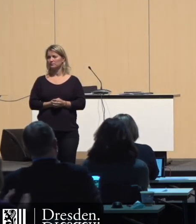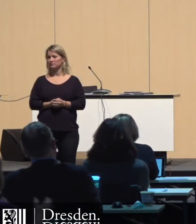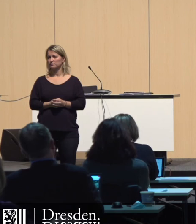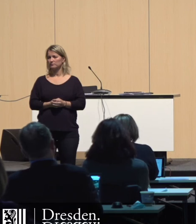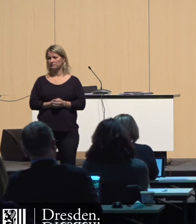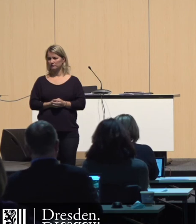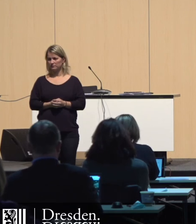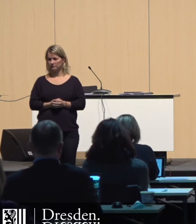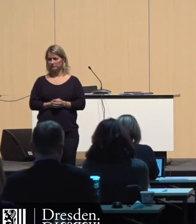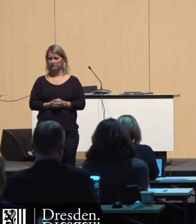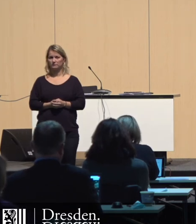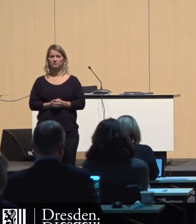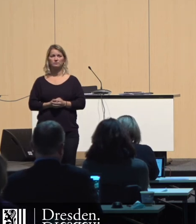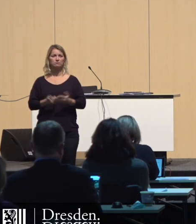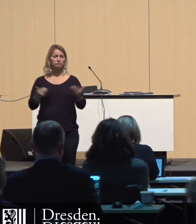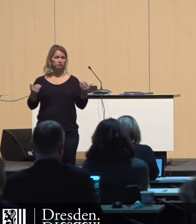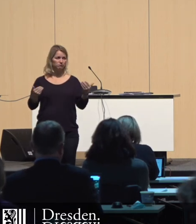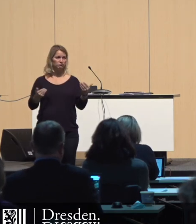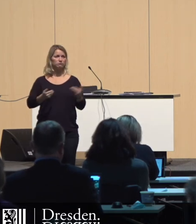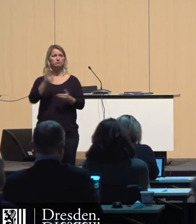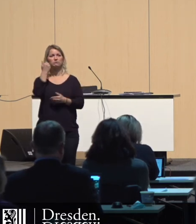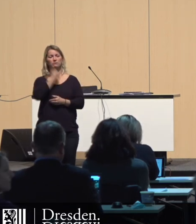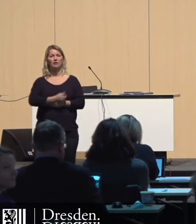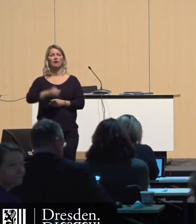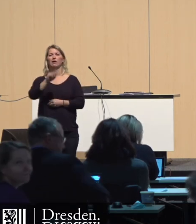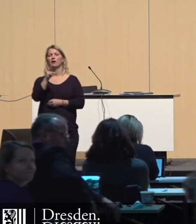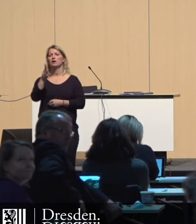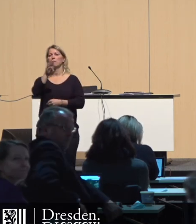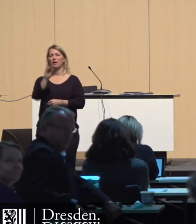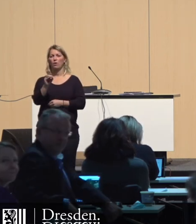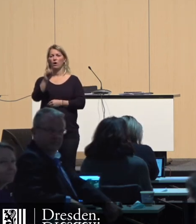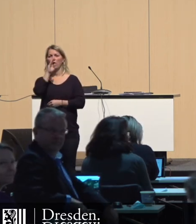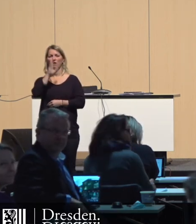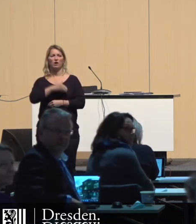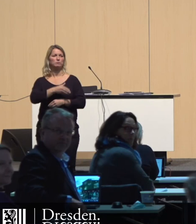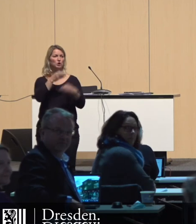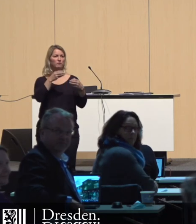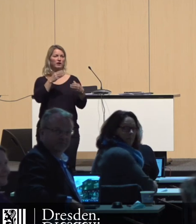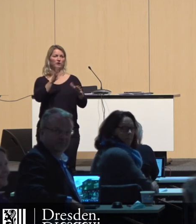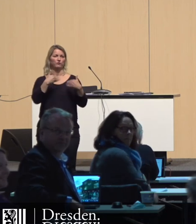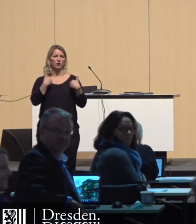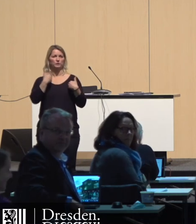In Richtung, liebe Frau Fischer, KPO, wir freuen uns, wenn Sie es uns in ähnlichen Manier nachmachen.